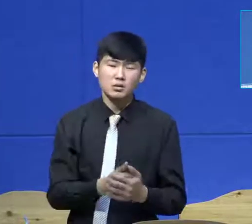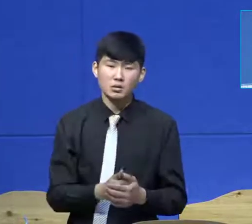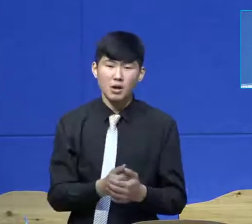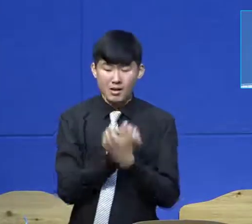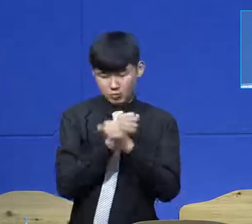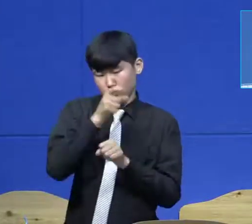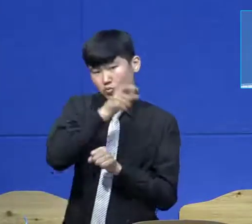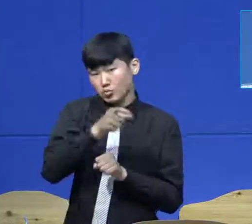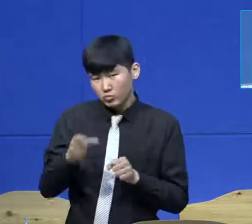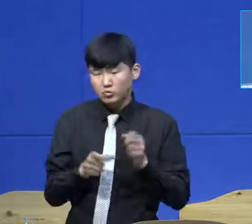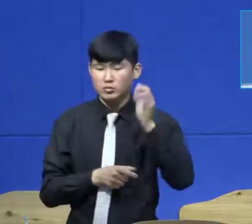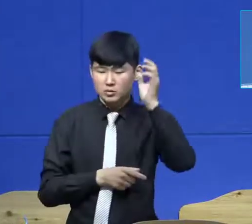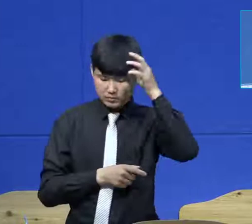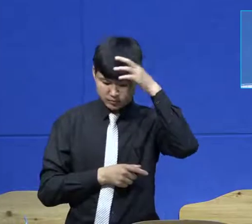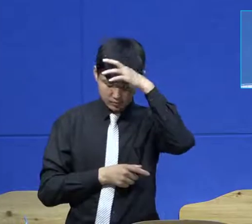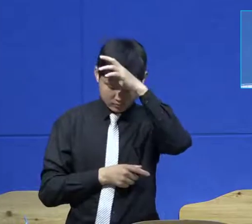Аврагдсан хүмүүс.